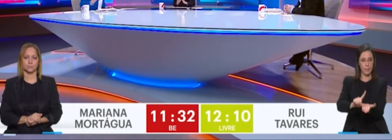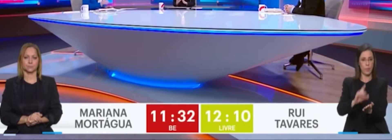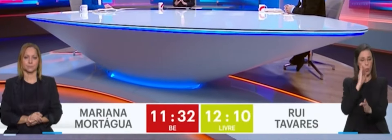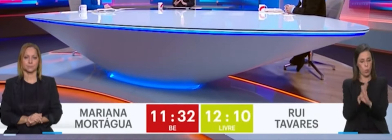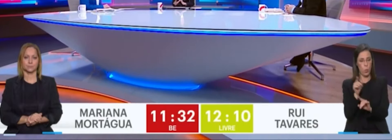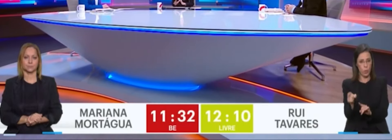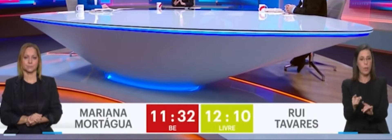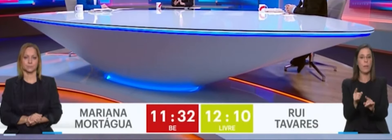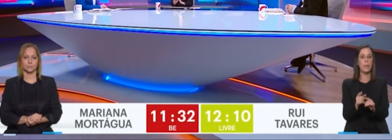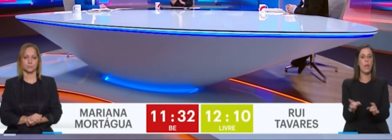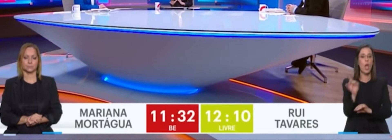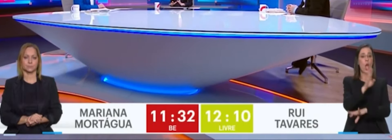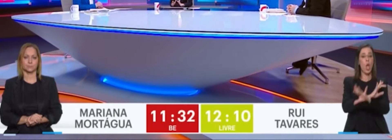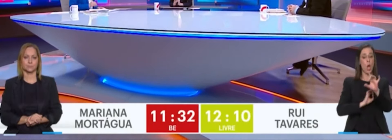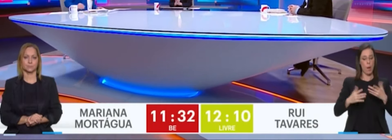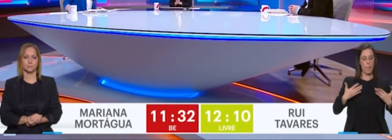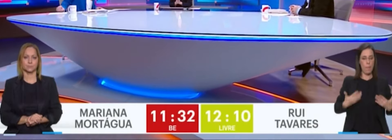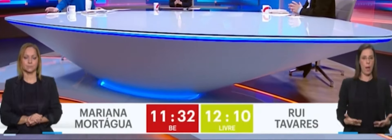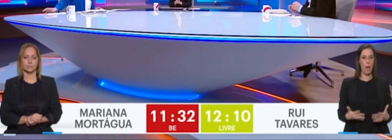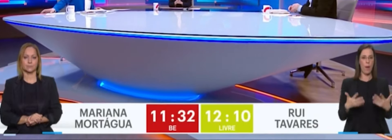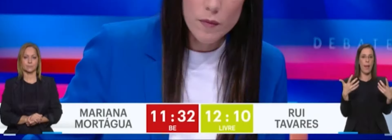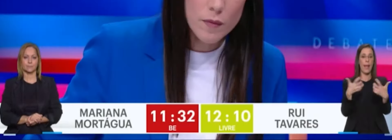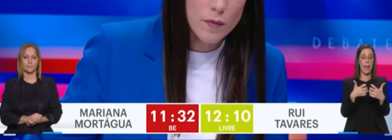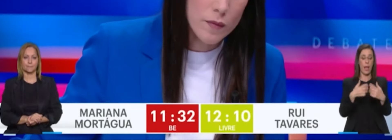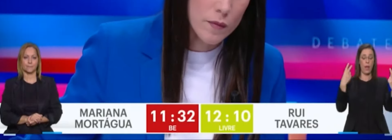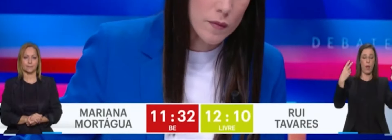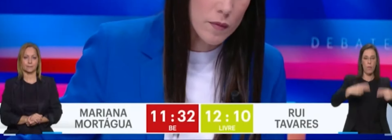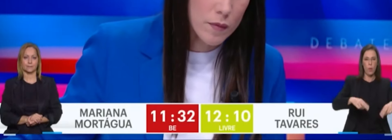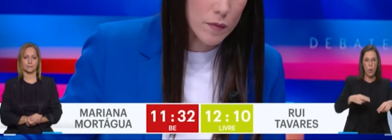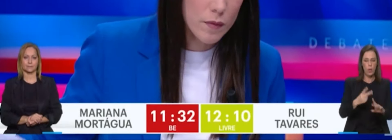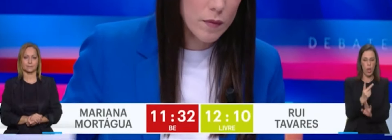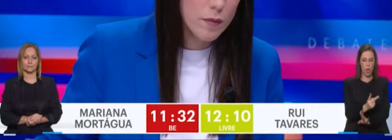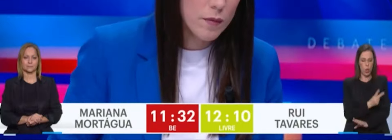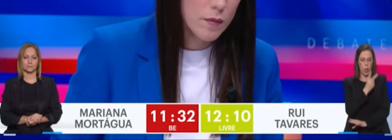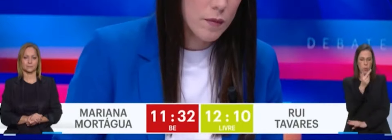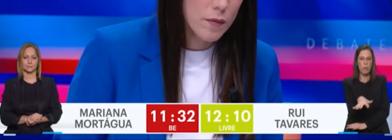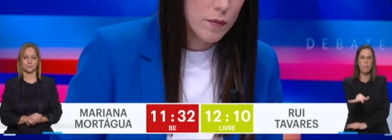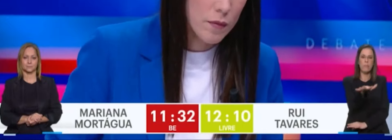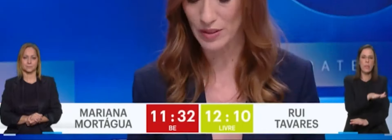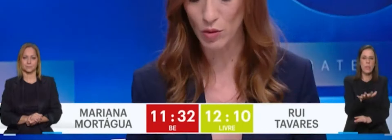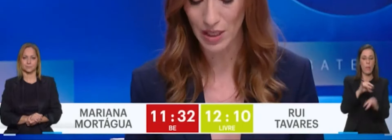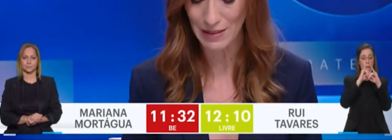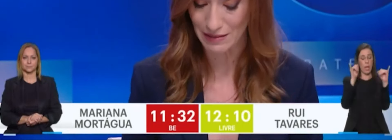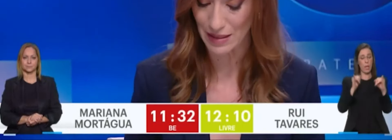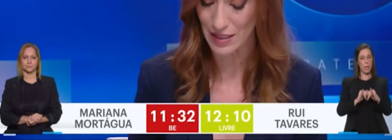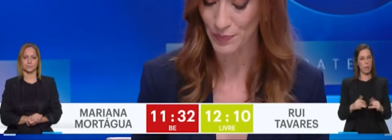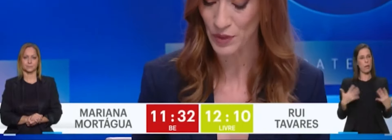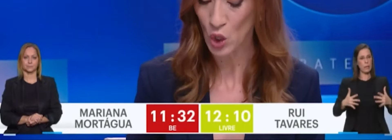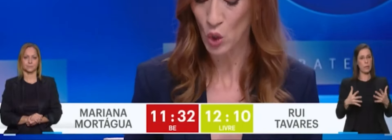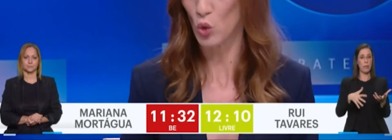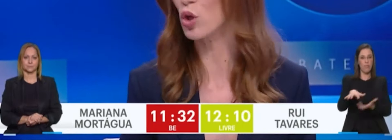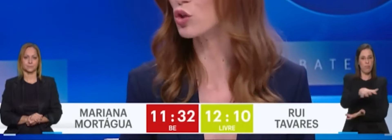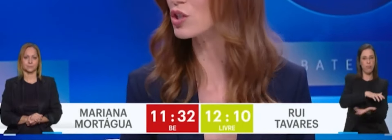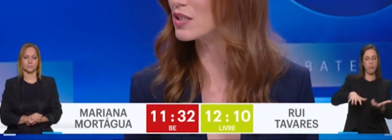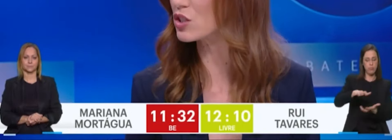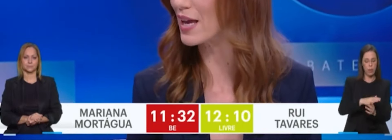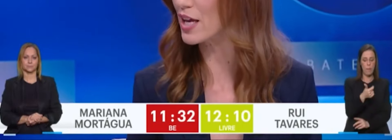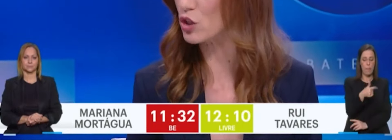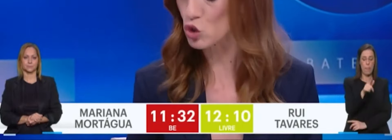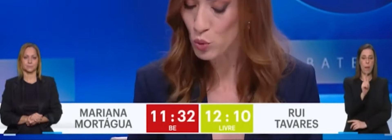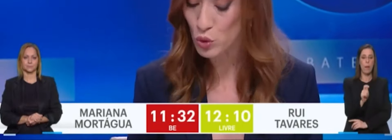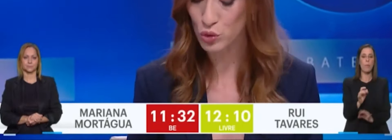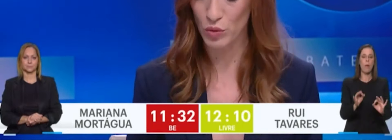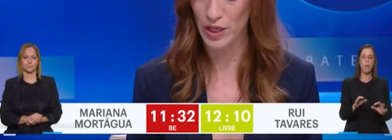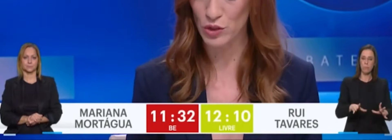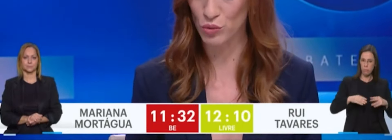Tavares a Europa confronta-se nesta altura como é guerra nas suas fronteiras quase há do anos e com uma situação internacional particularmente tensa o o bloco de esquerda